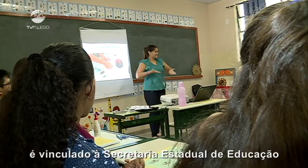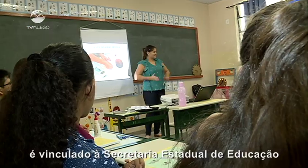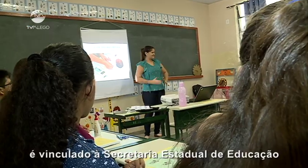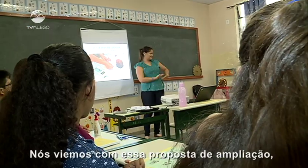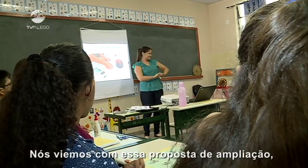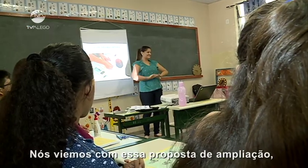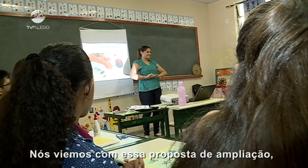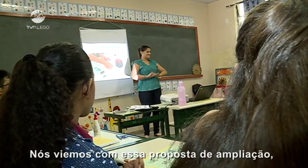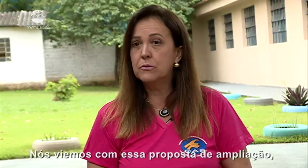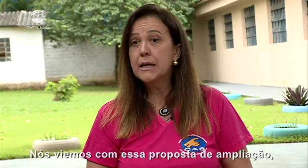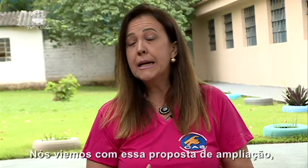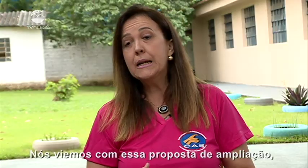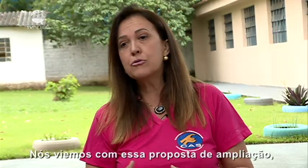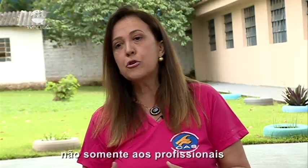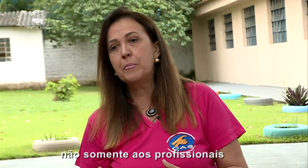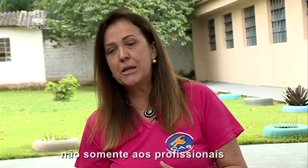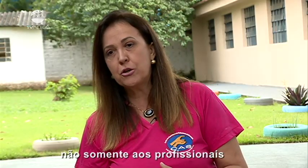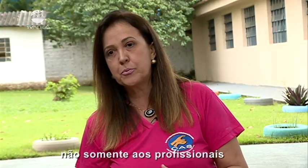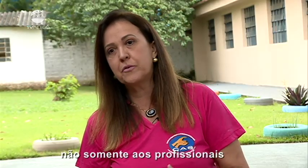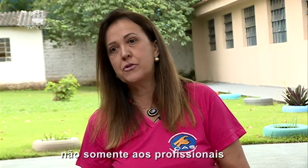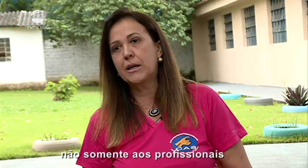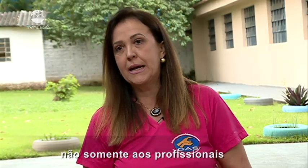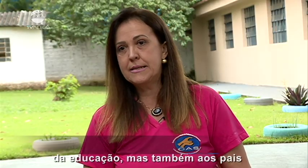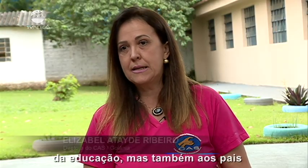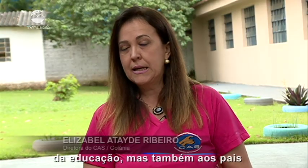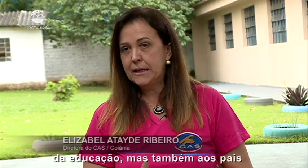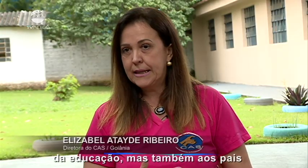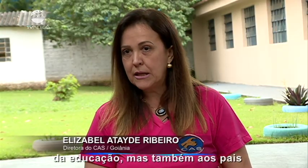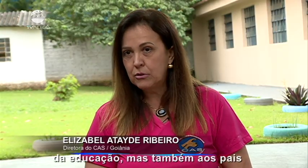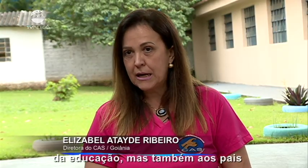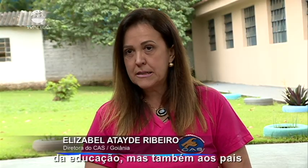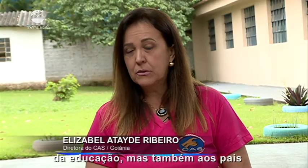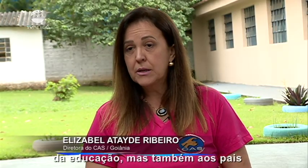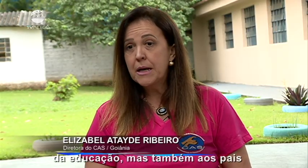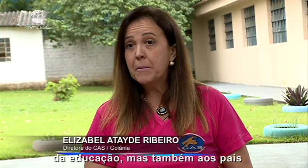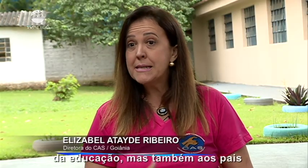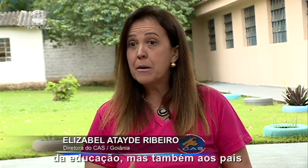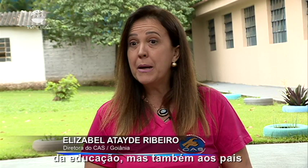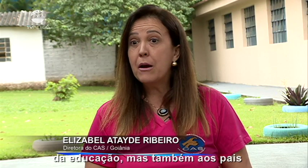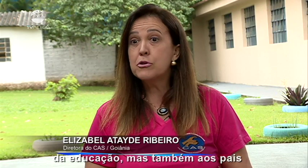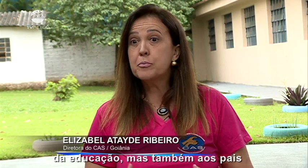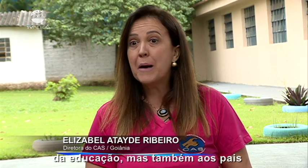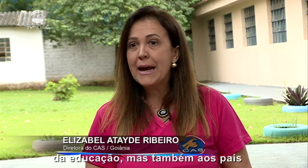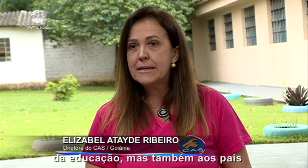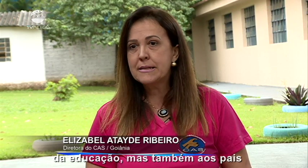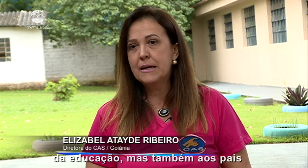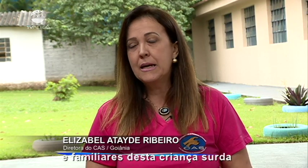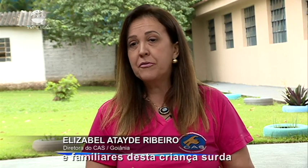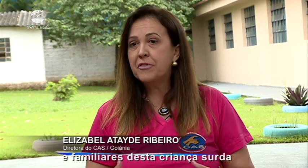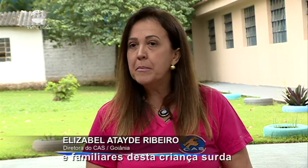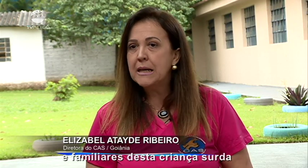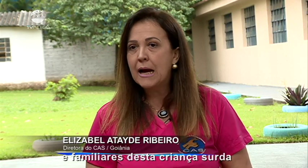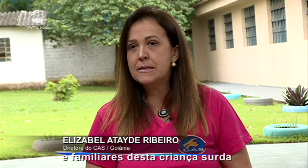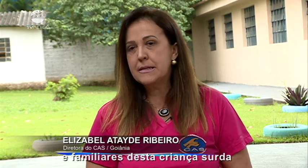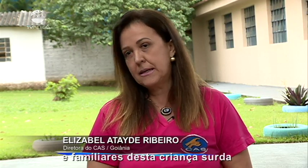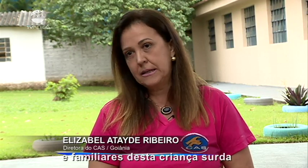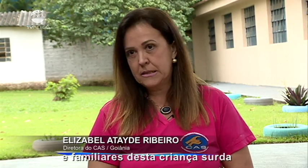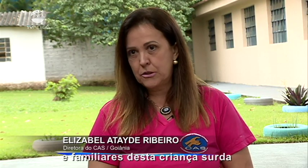proposta de ampliação não somente aos profissionais da educação, mas também aos pais e familiares dessa criança